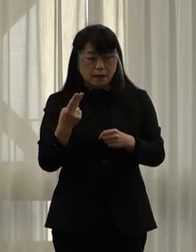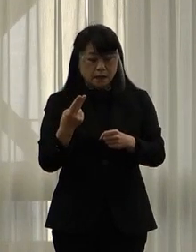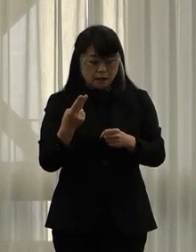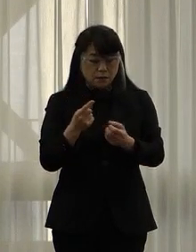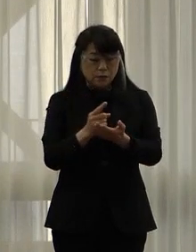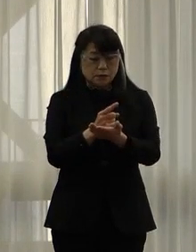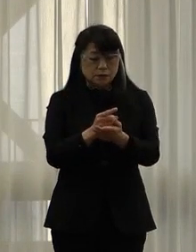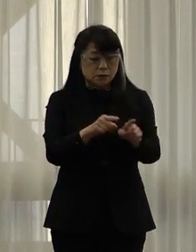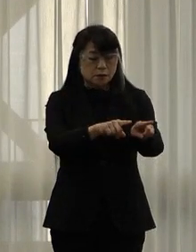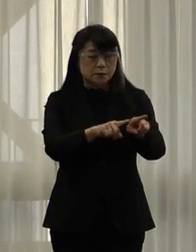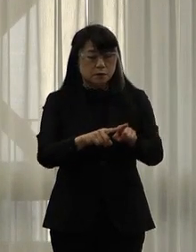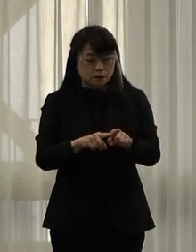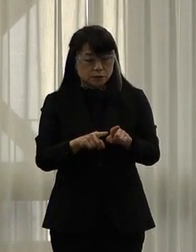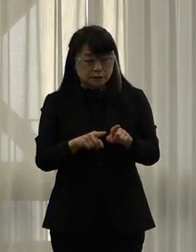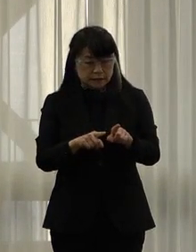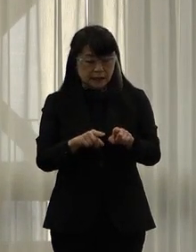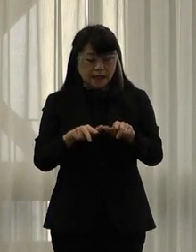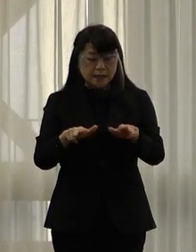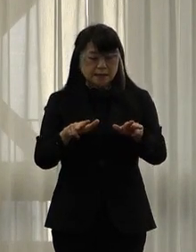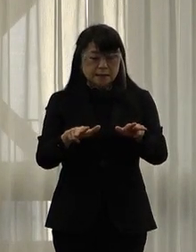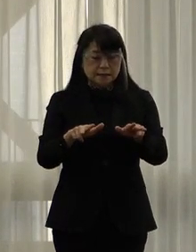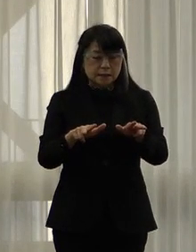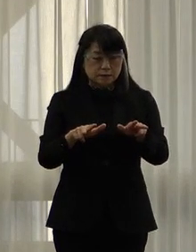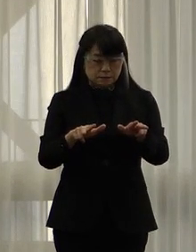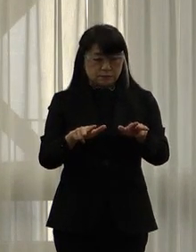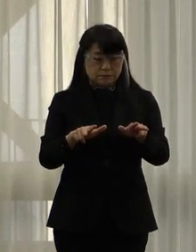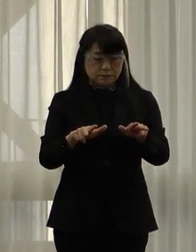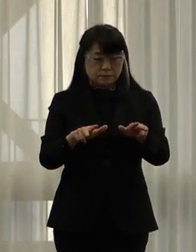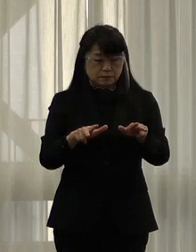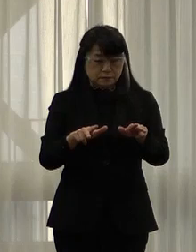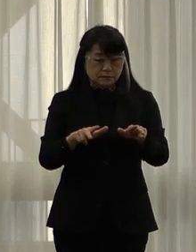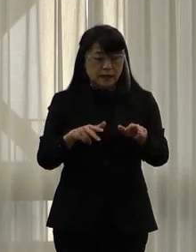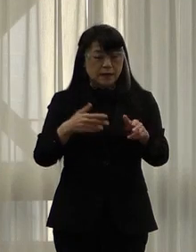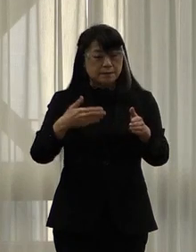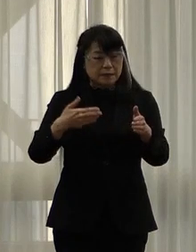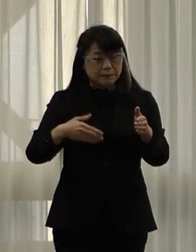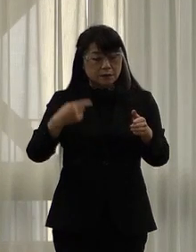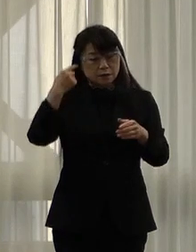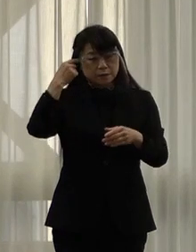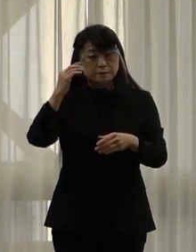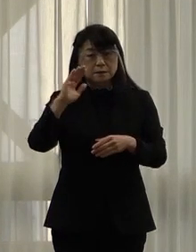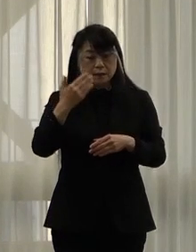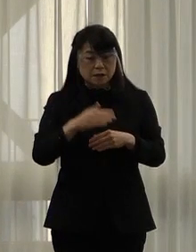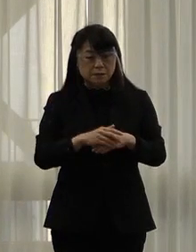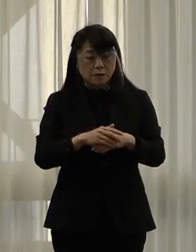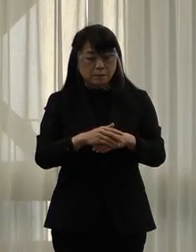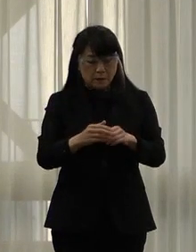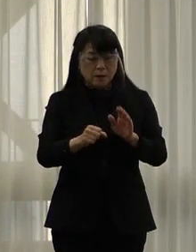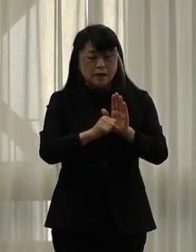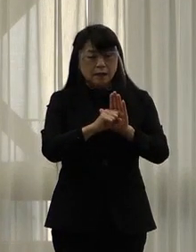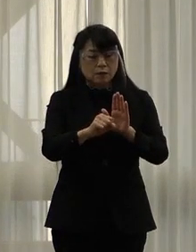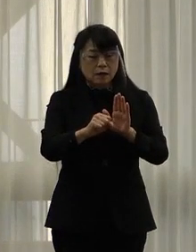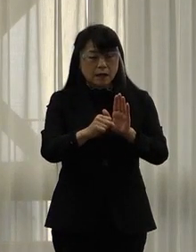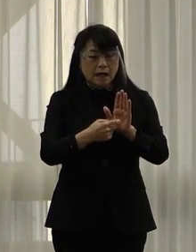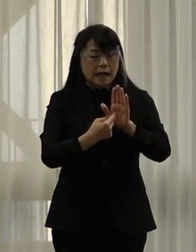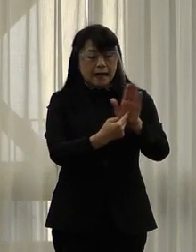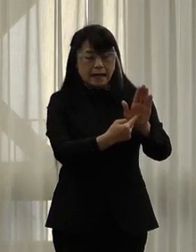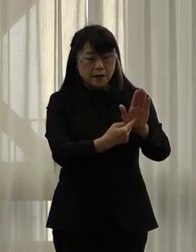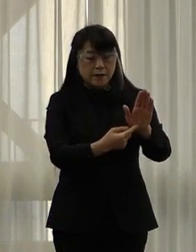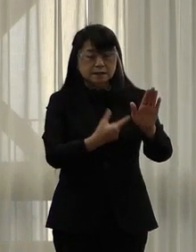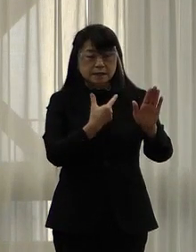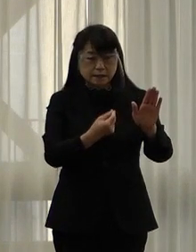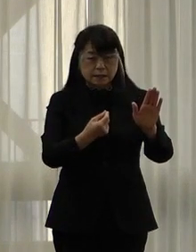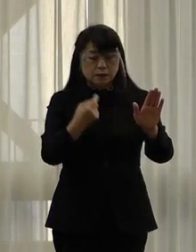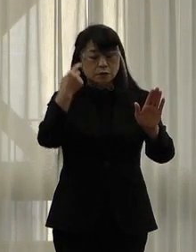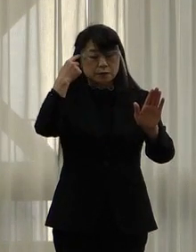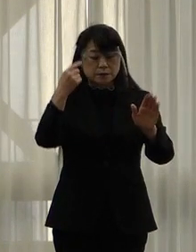標に基づいた政策形成にはならない、これはご了承いただきたいと思いますが、かなりまで反映はしていきたいと思います。で、ちょっと気が